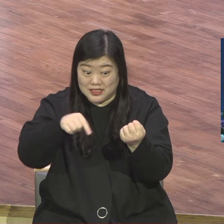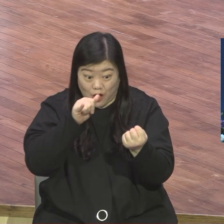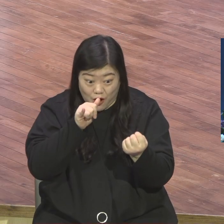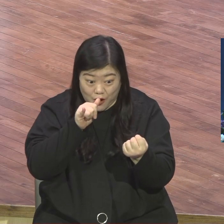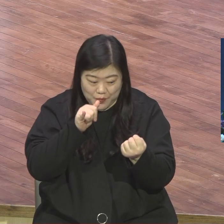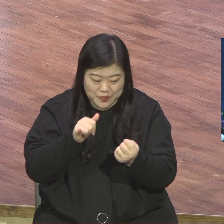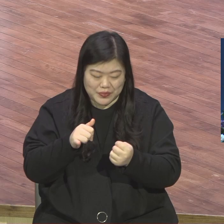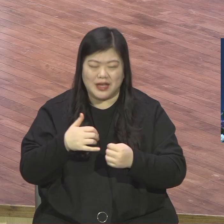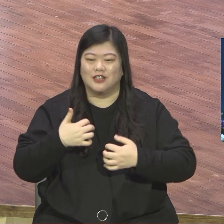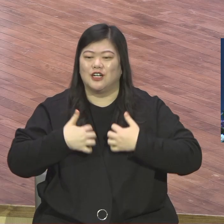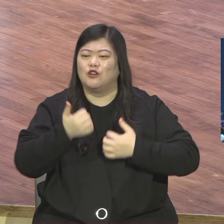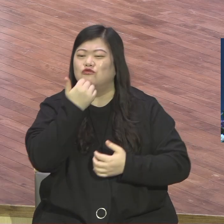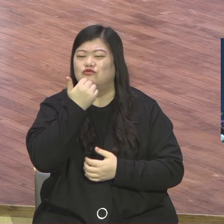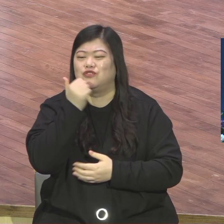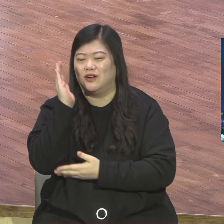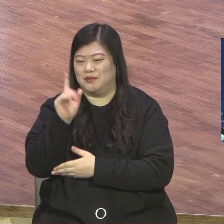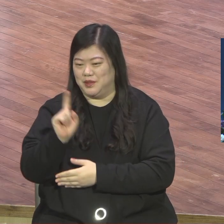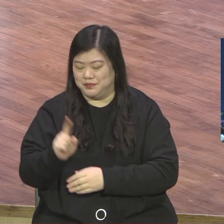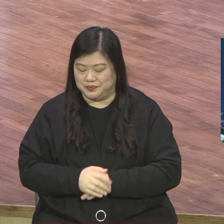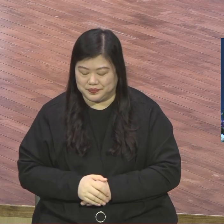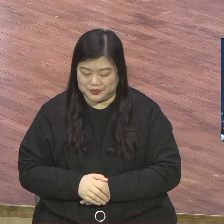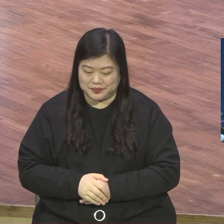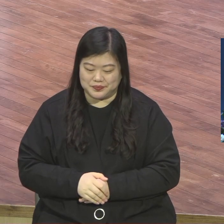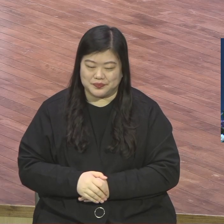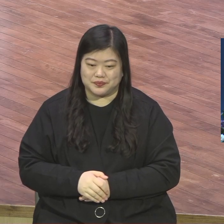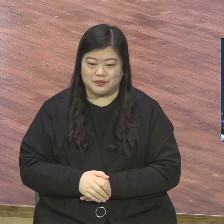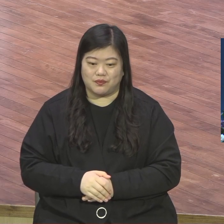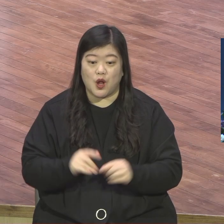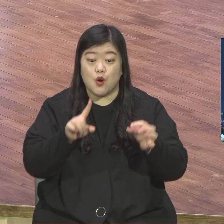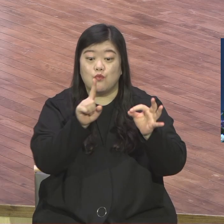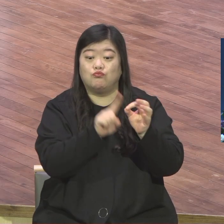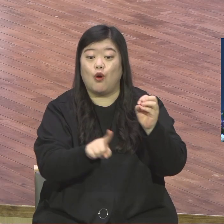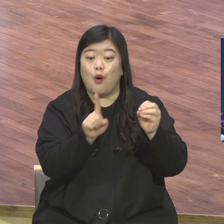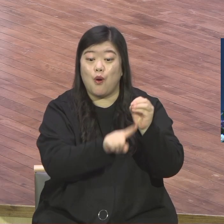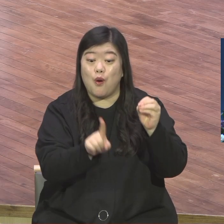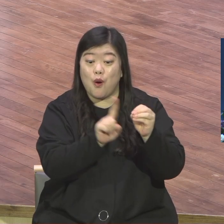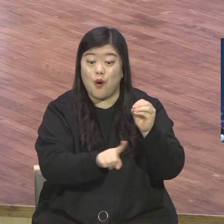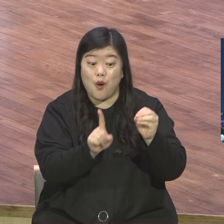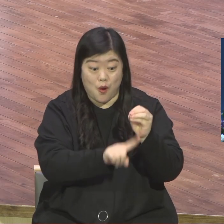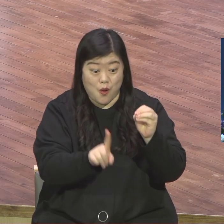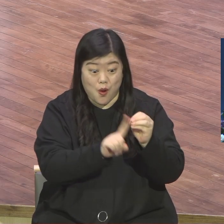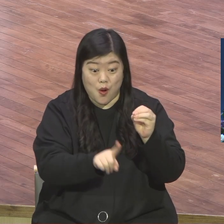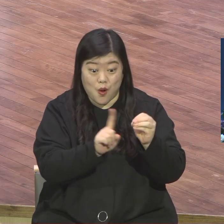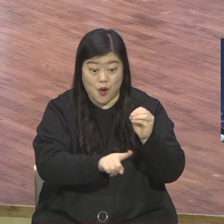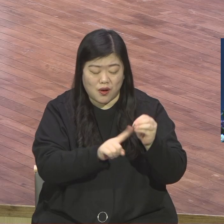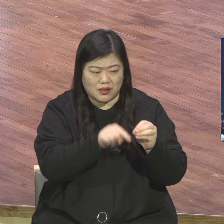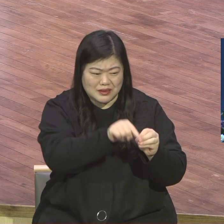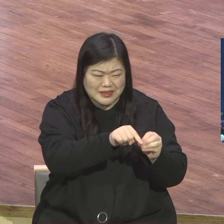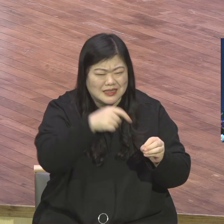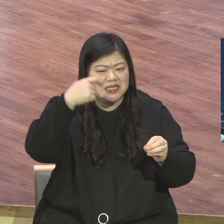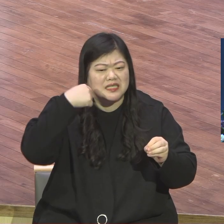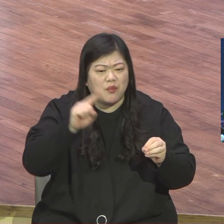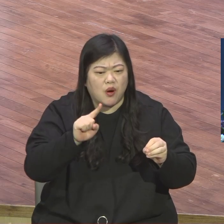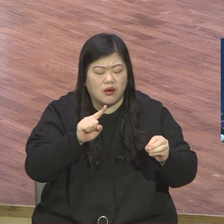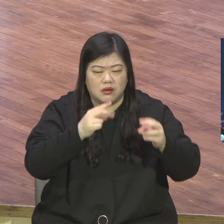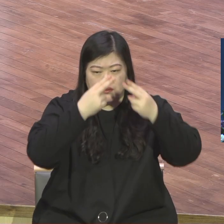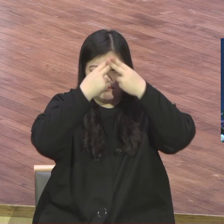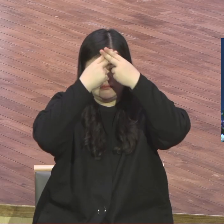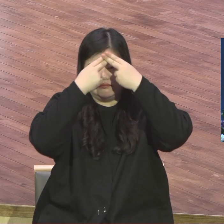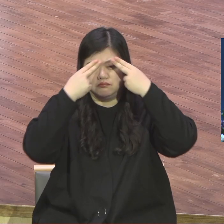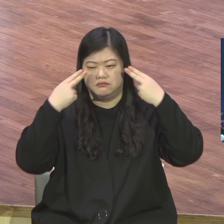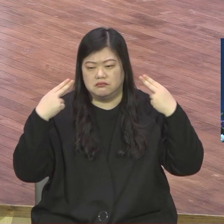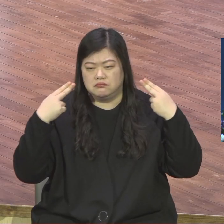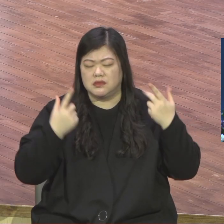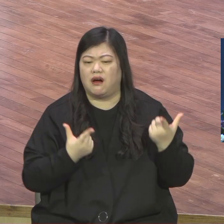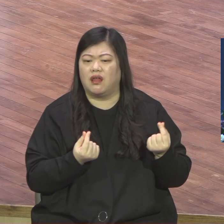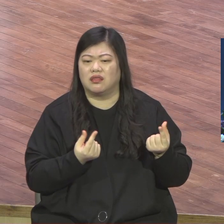보면 흥미로운 표현이 있는데, 불교는 마치 조상집, 이 조상집과